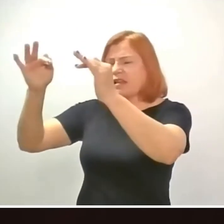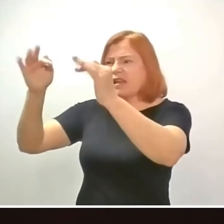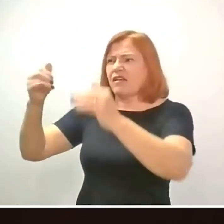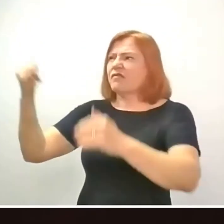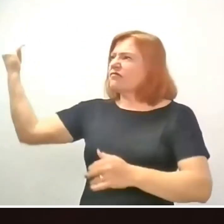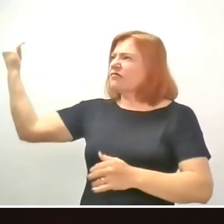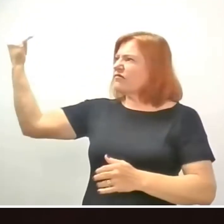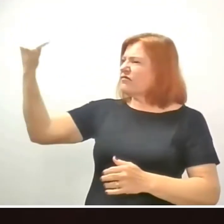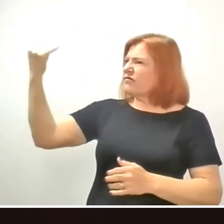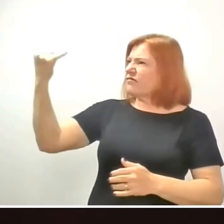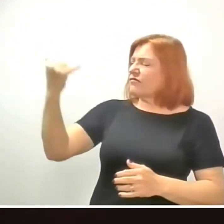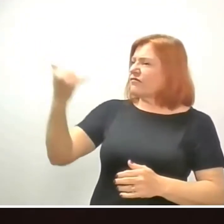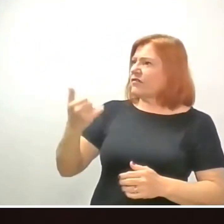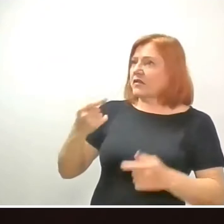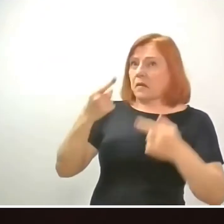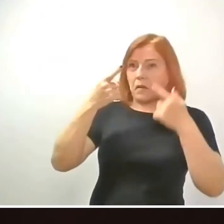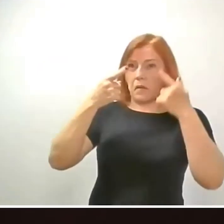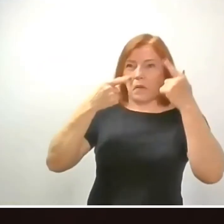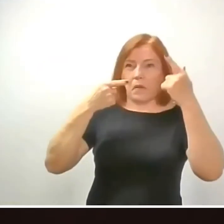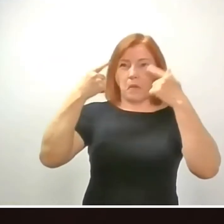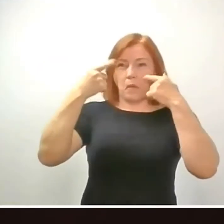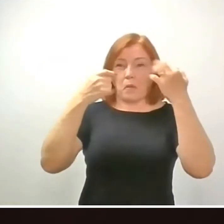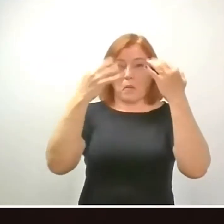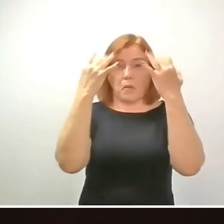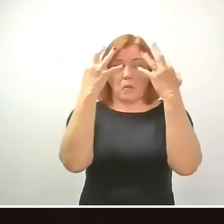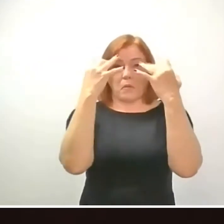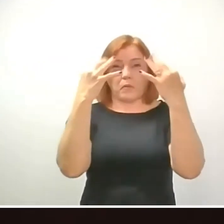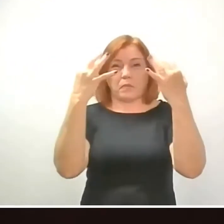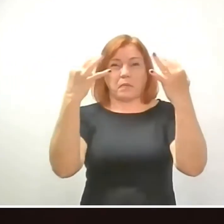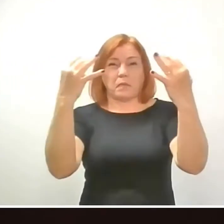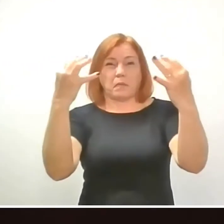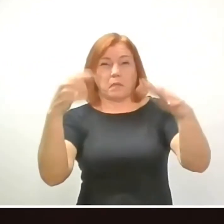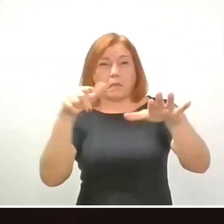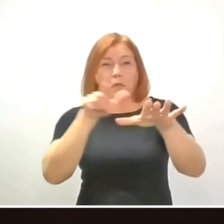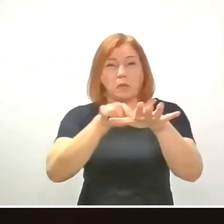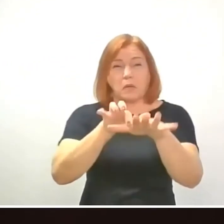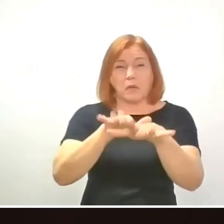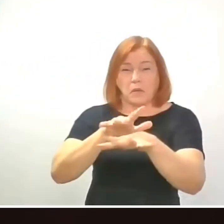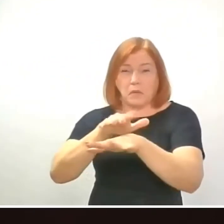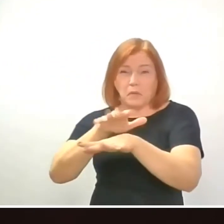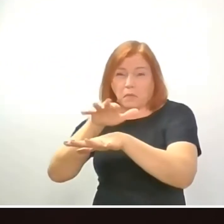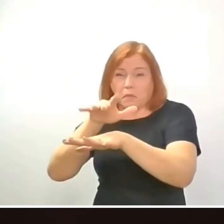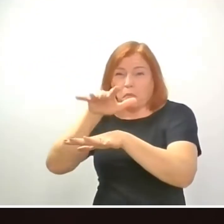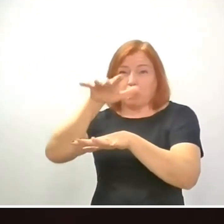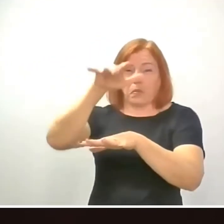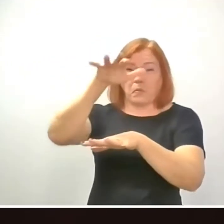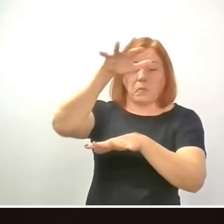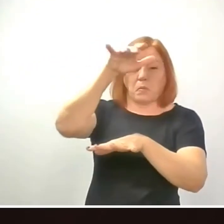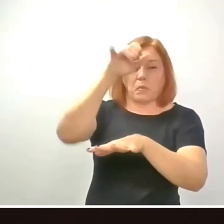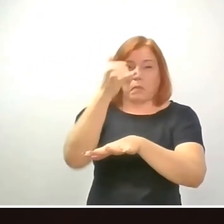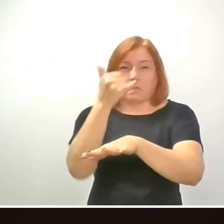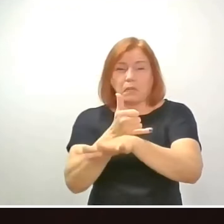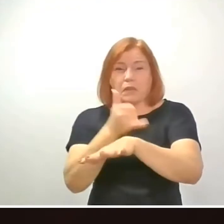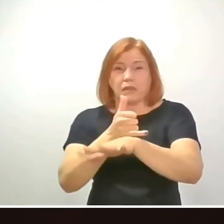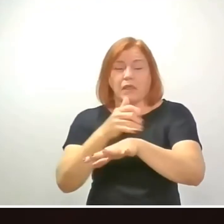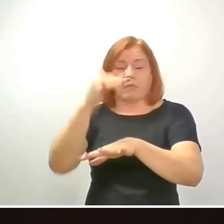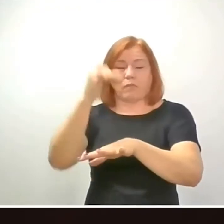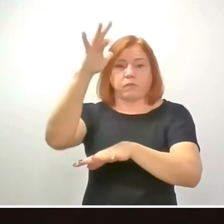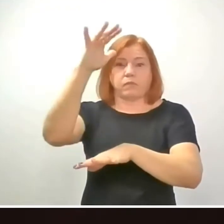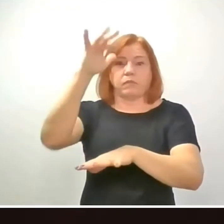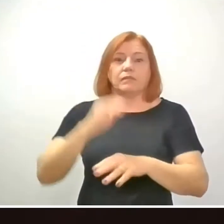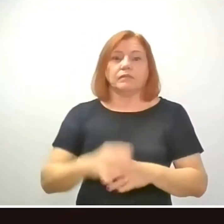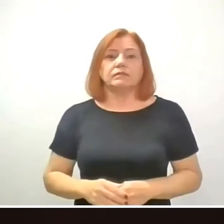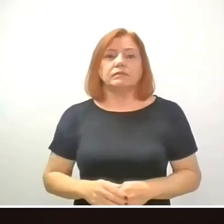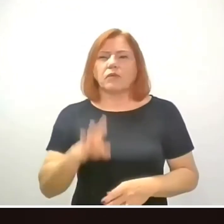os olhos como chama de fogo e os pés semelhantes ao bronze polido. Conheço as tuas obras,